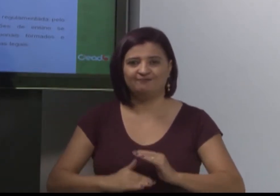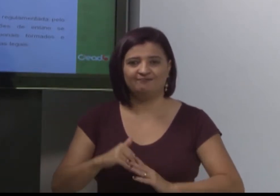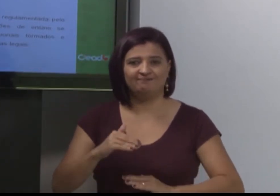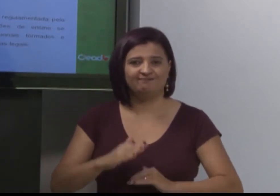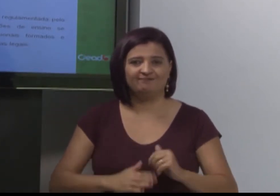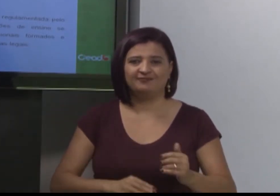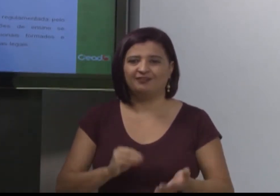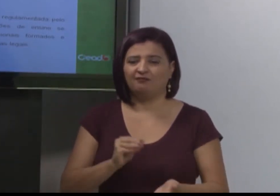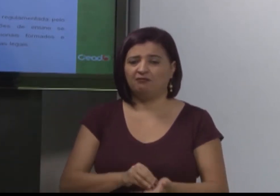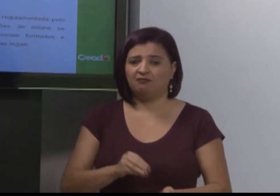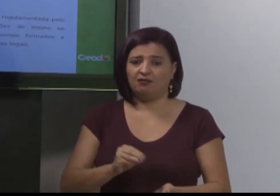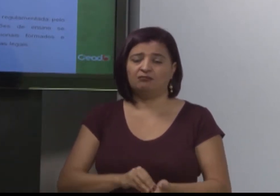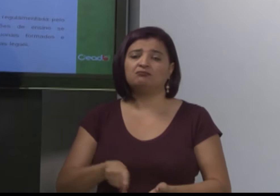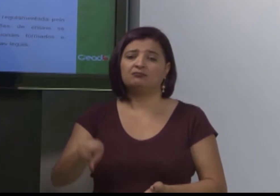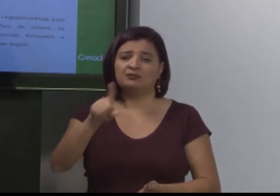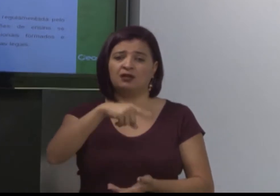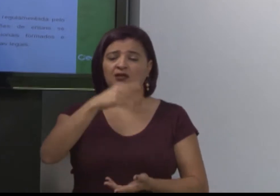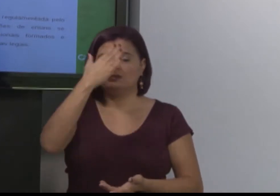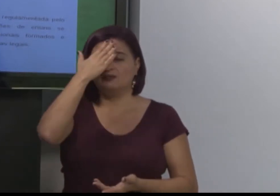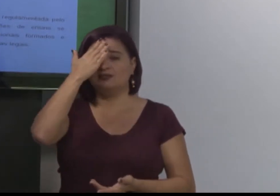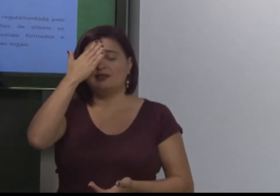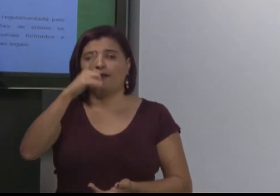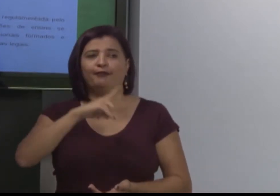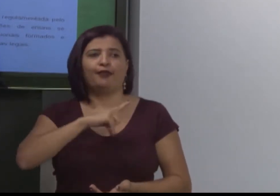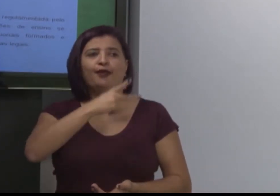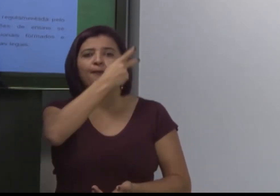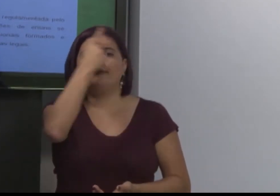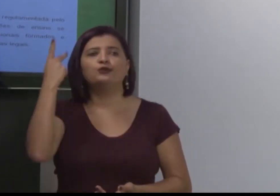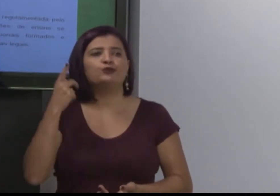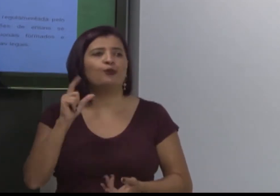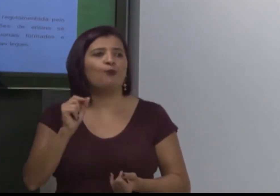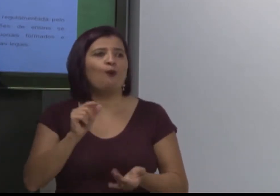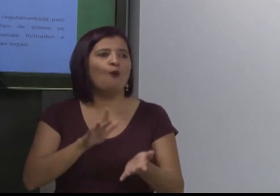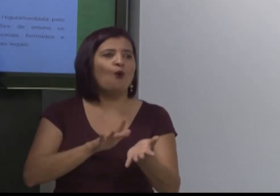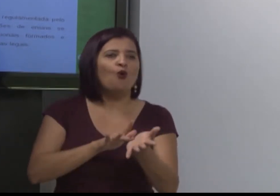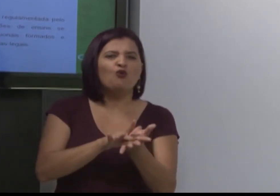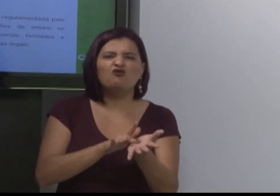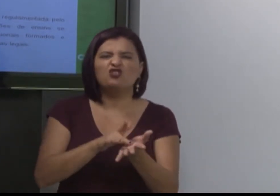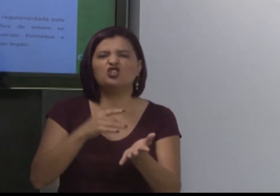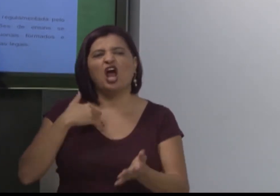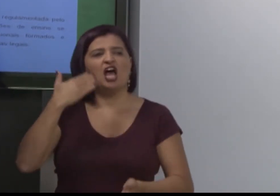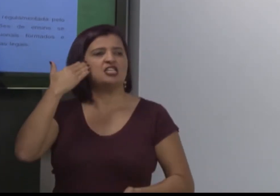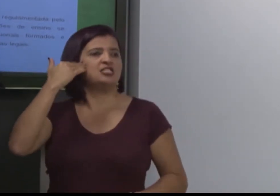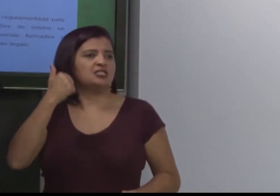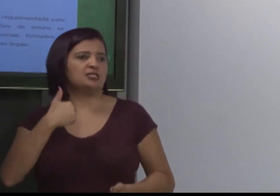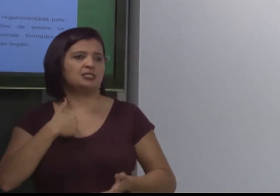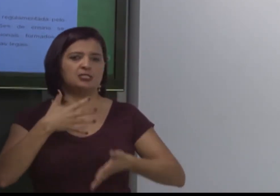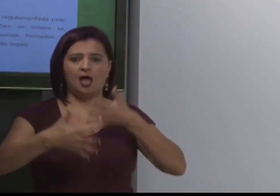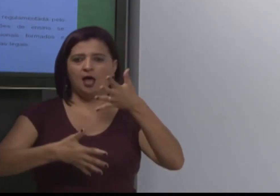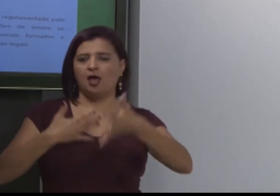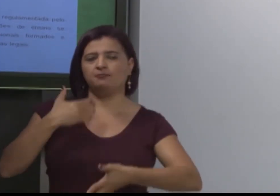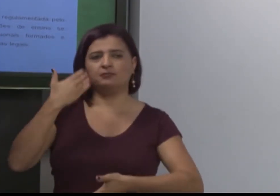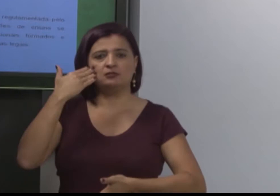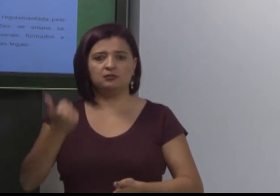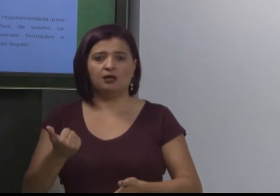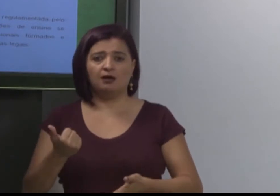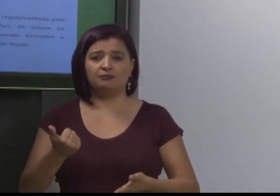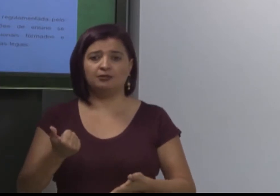Vocês sabem que pessoas fingiam saber a Libras, a língua de sinais, e sem